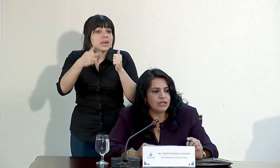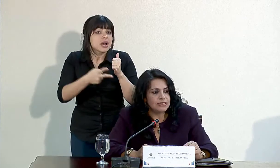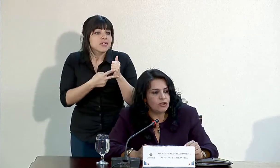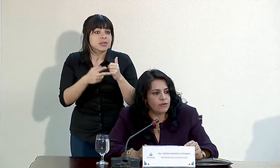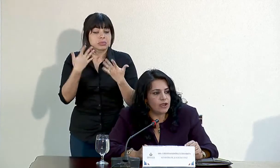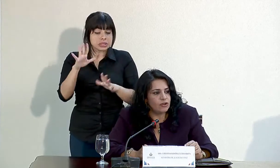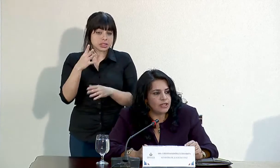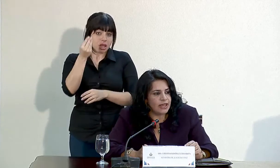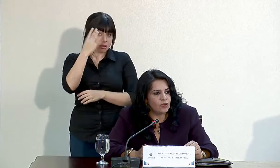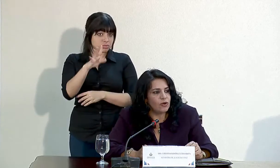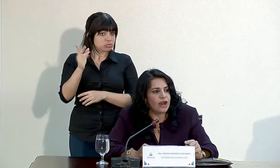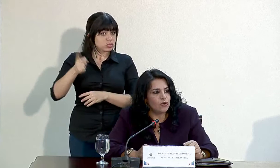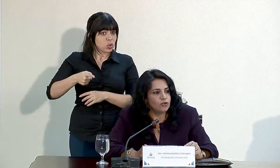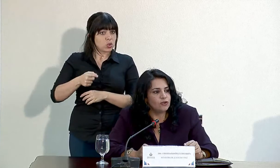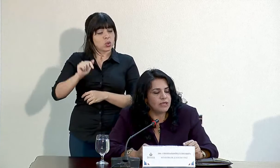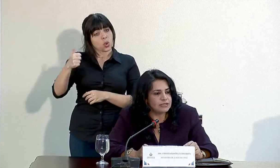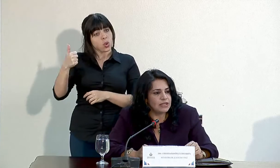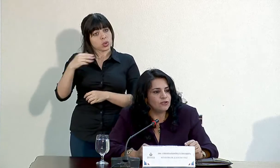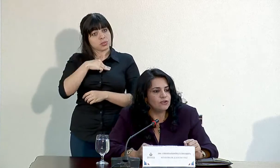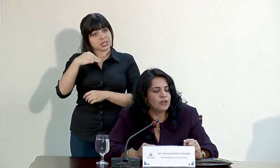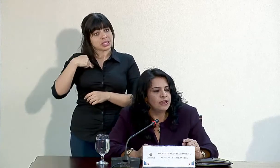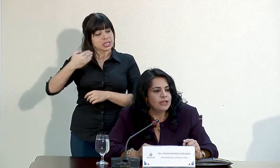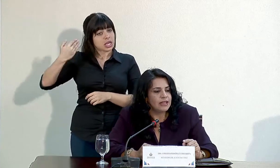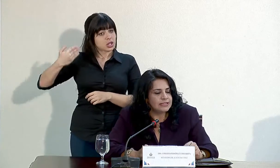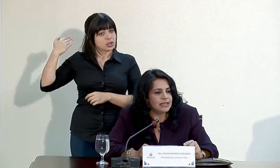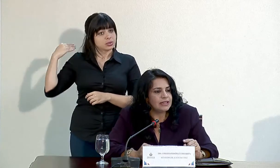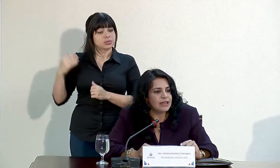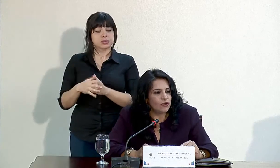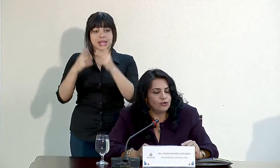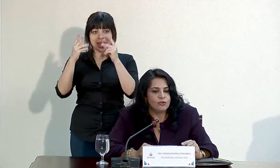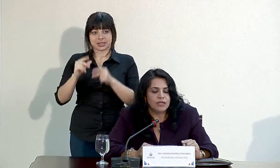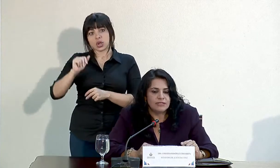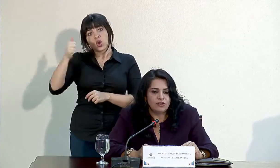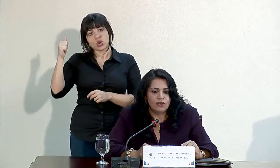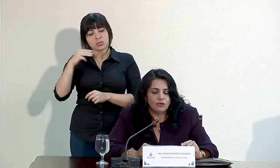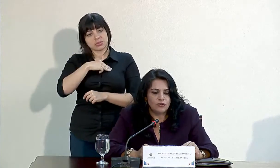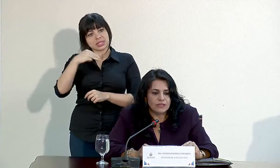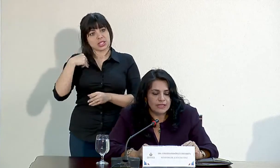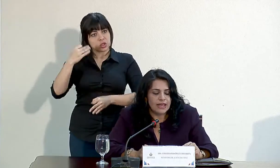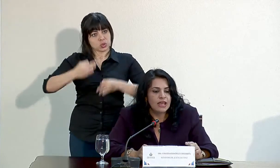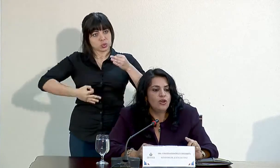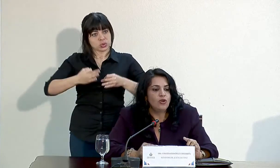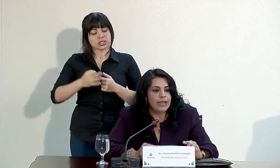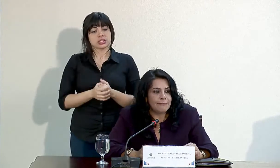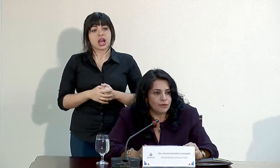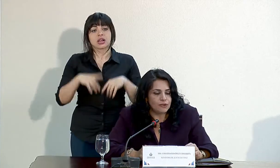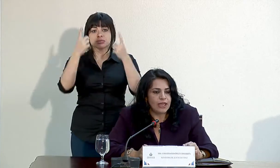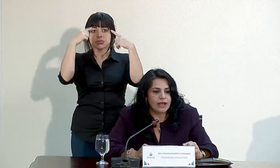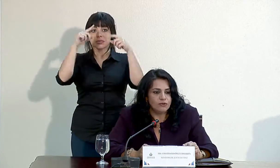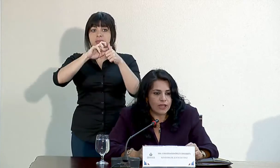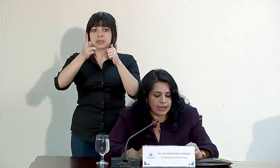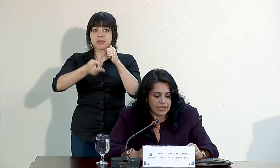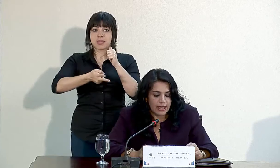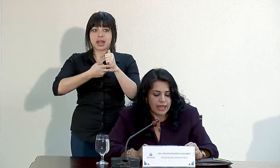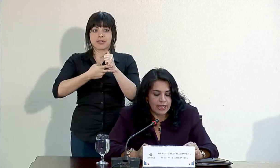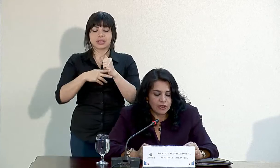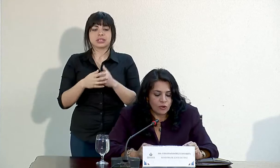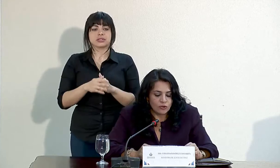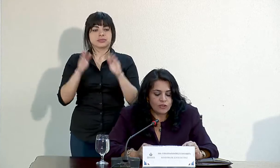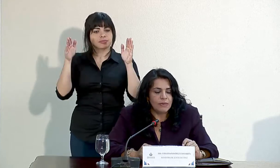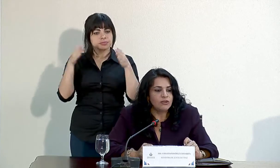vez, porque ya se lo habían ordenado a otros ministerios de Hacienda y a otros ministerios de Justicia, logramos encauzar